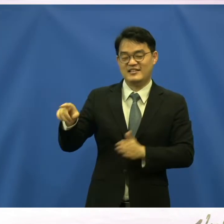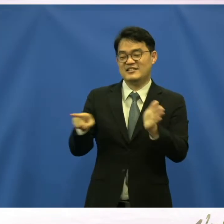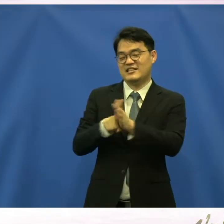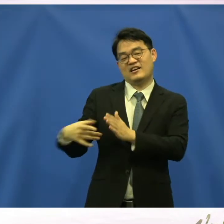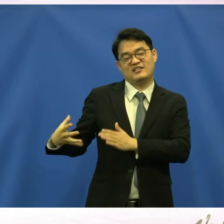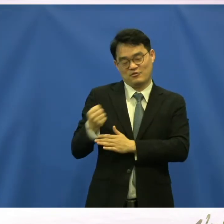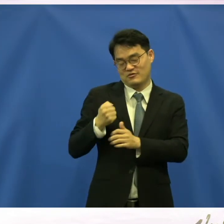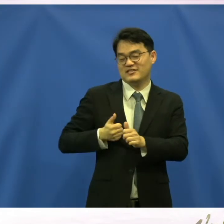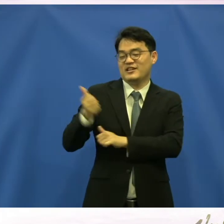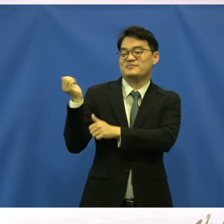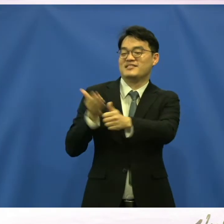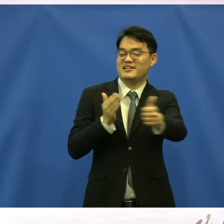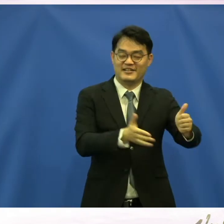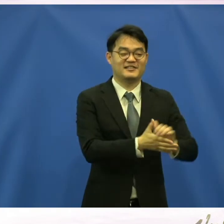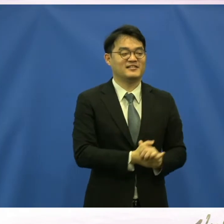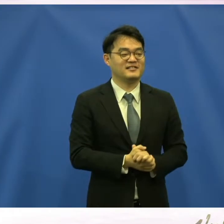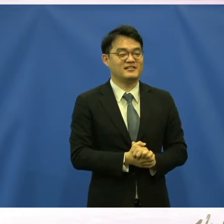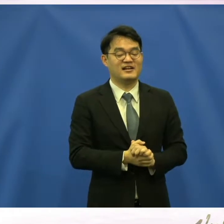한 주간 동안